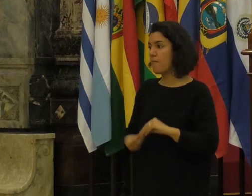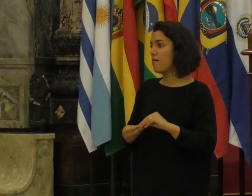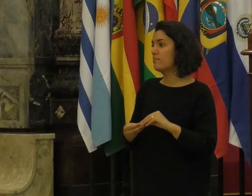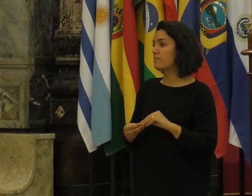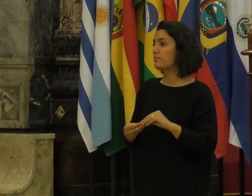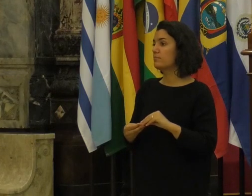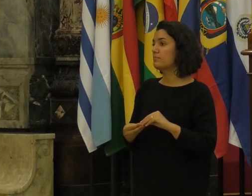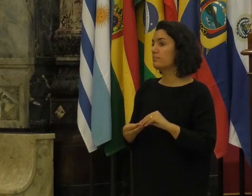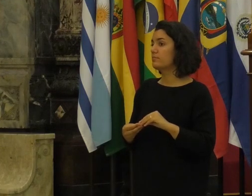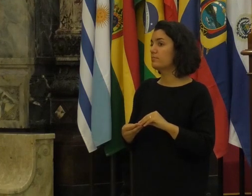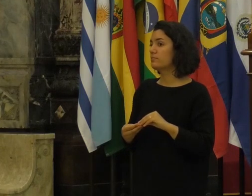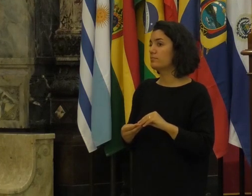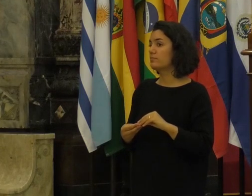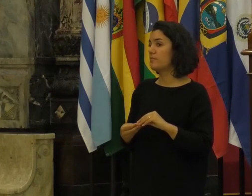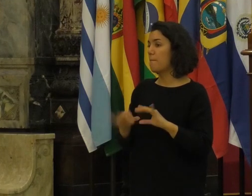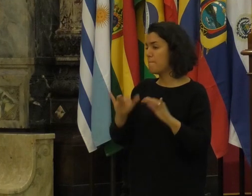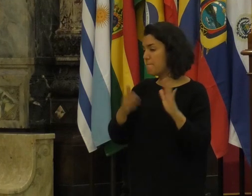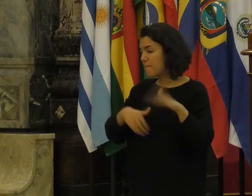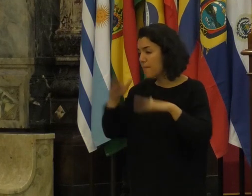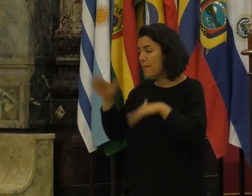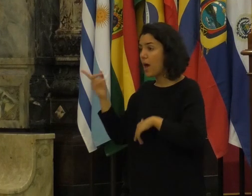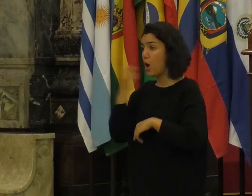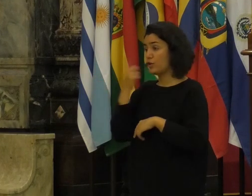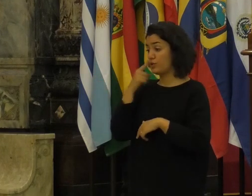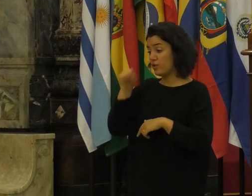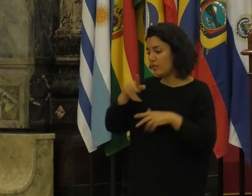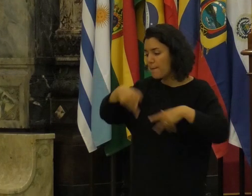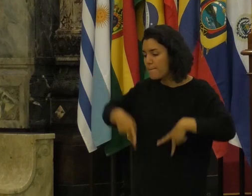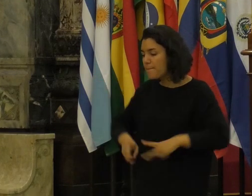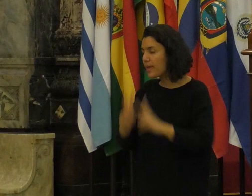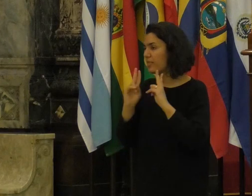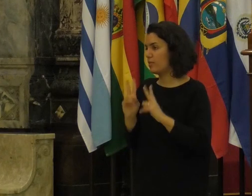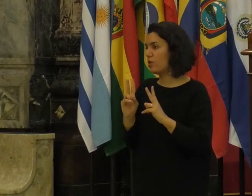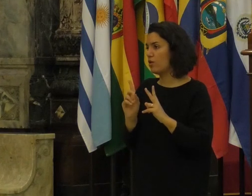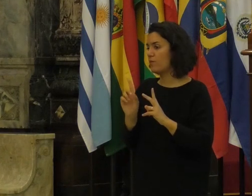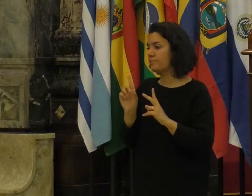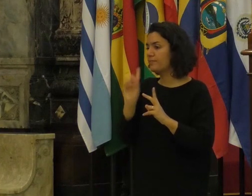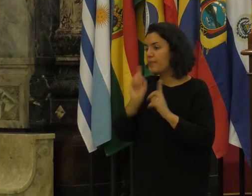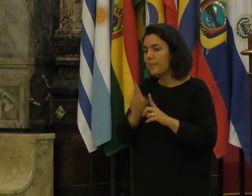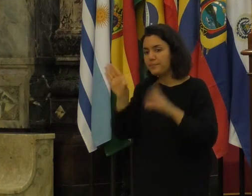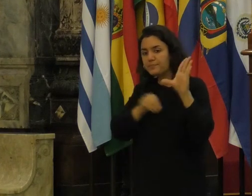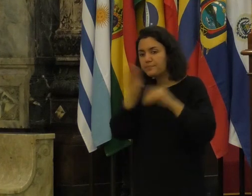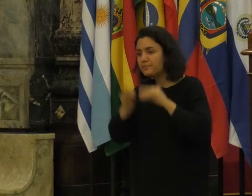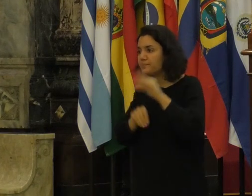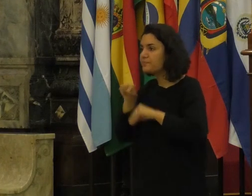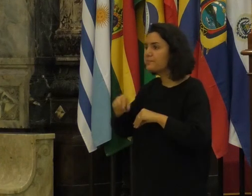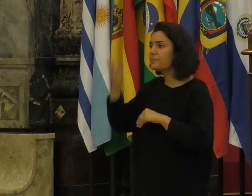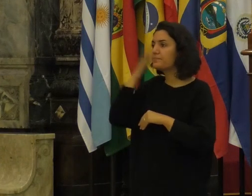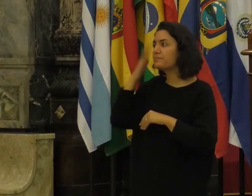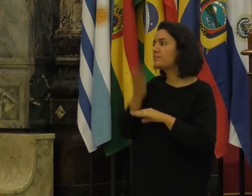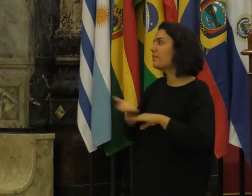extendido se obtiene siguiendo un método, tomando en cuenta conocimientos previos críticamente